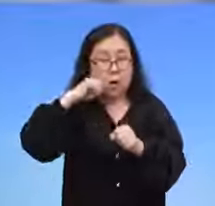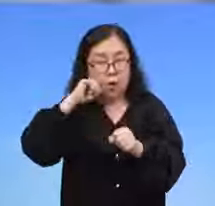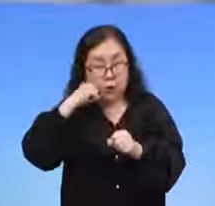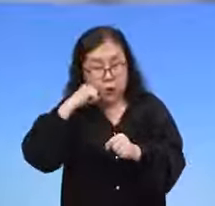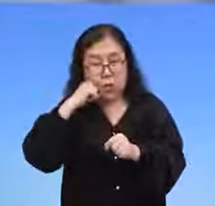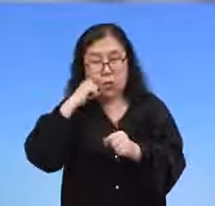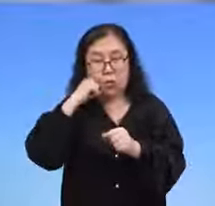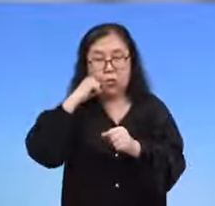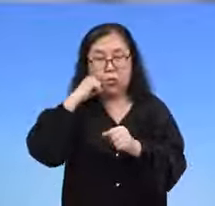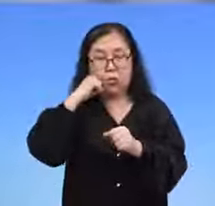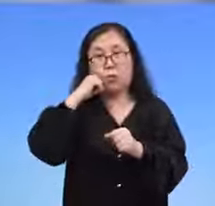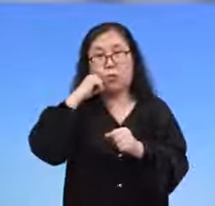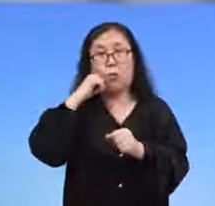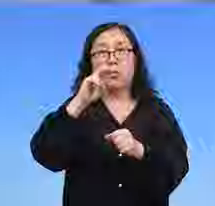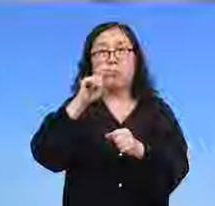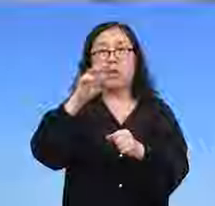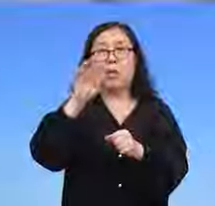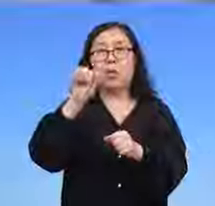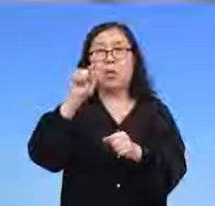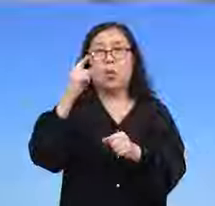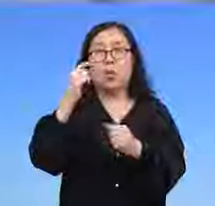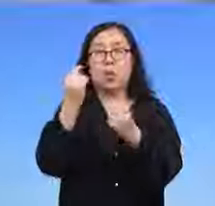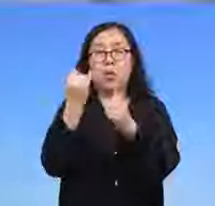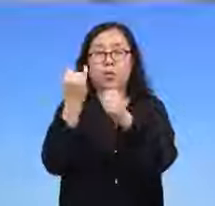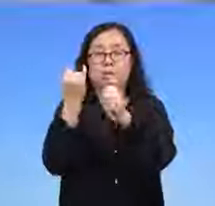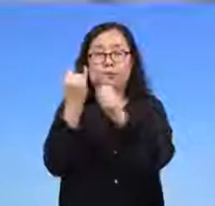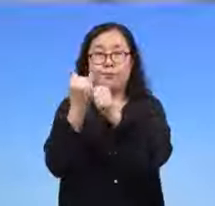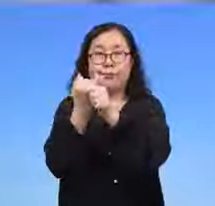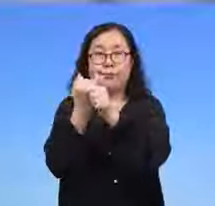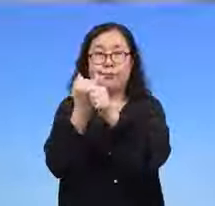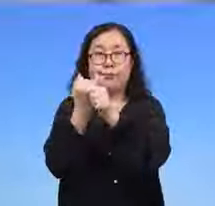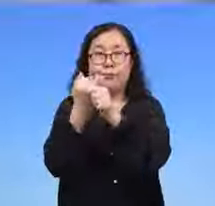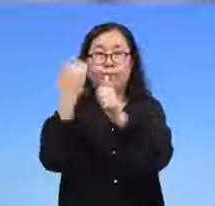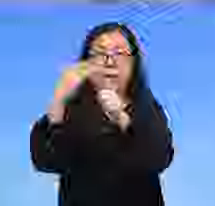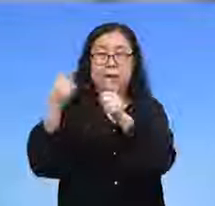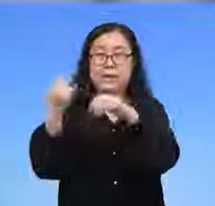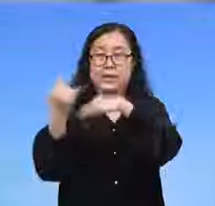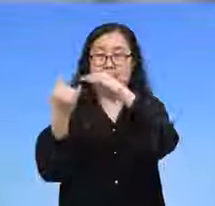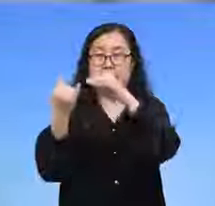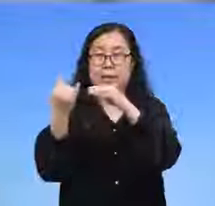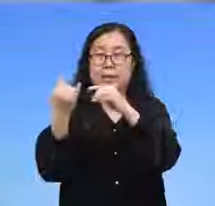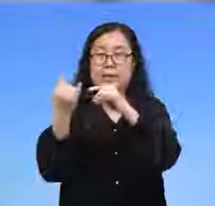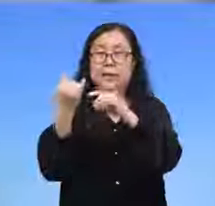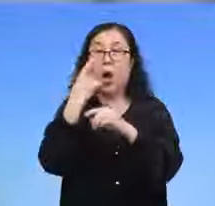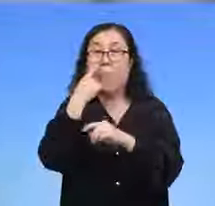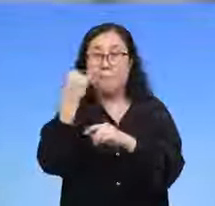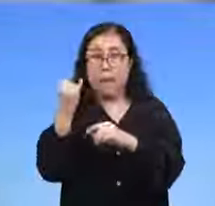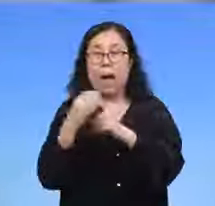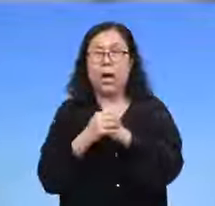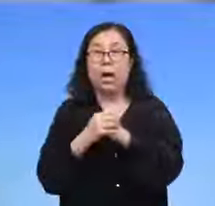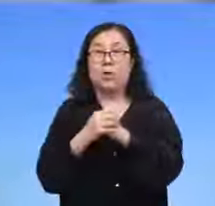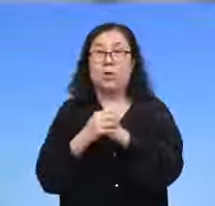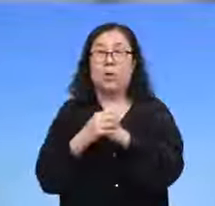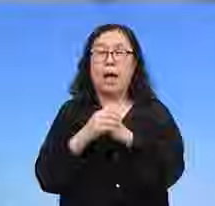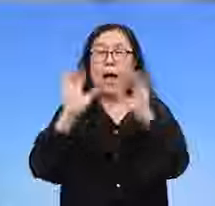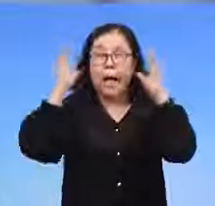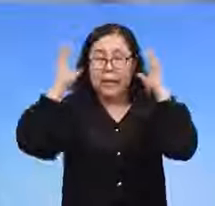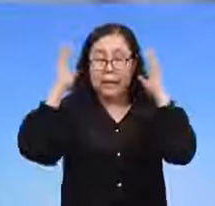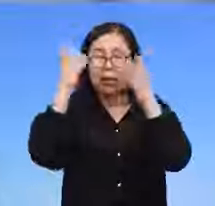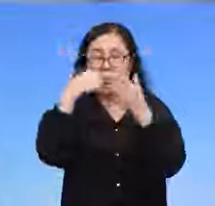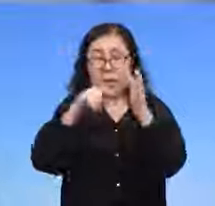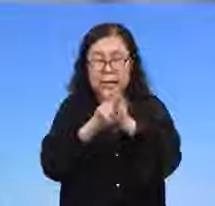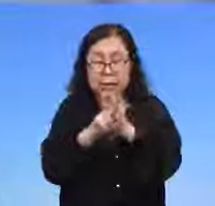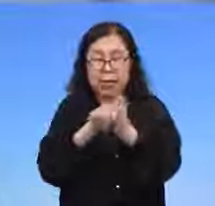위해서 쓰겠다고 그런 이제 설교를 하지 않았습니까? 그런 설교가 한창 진행되고 있는 그 산부 예배 때 이런 일이